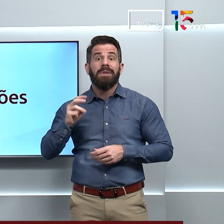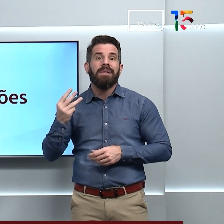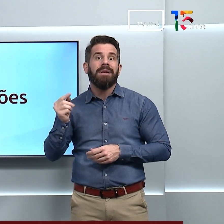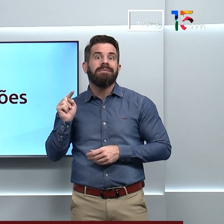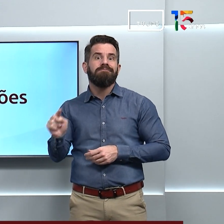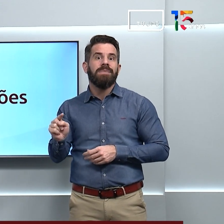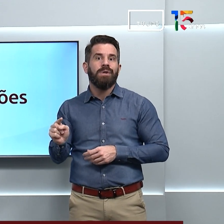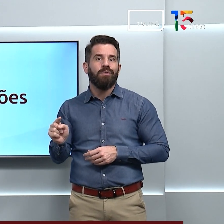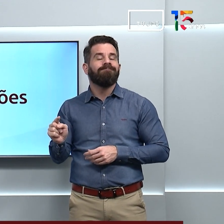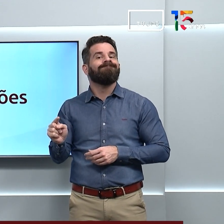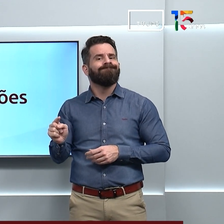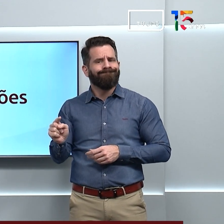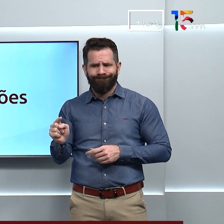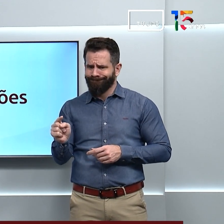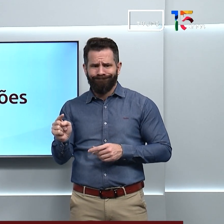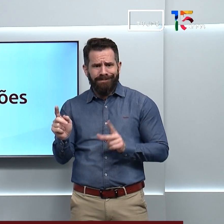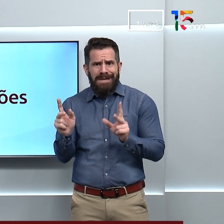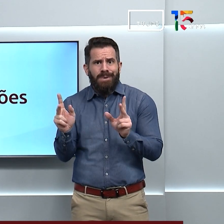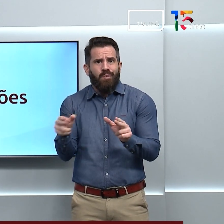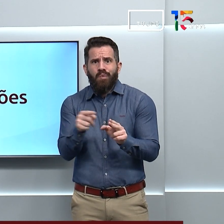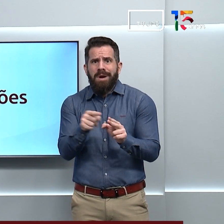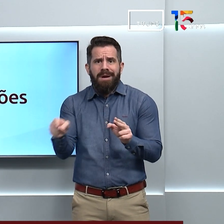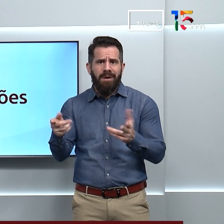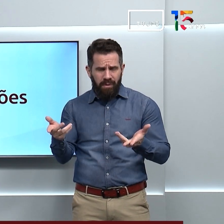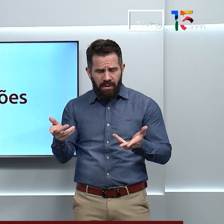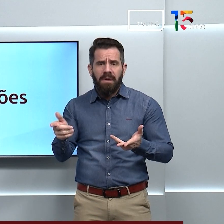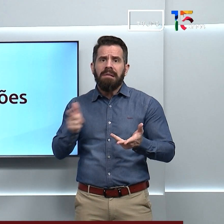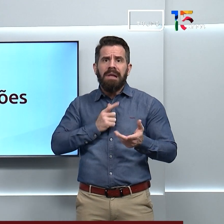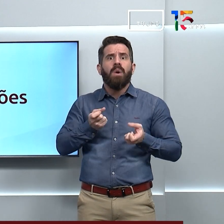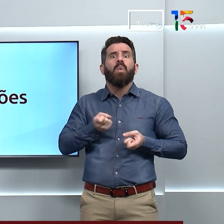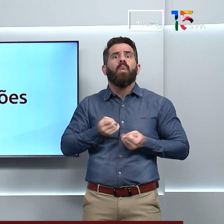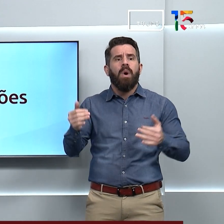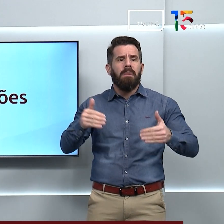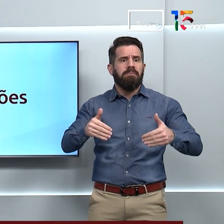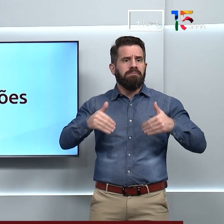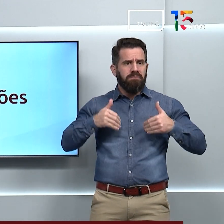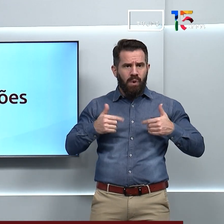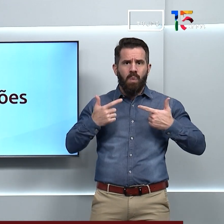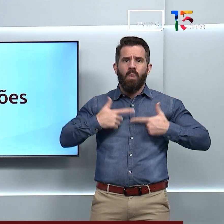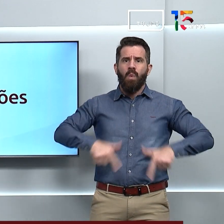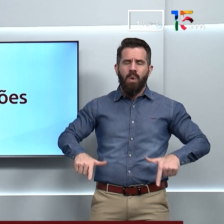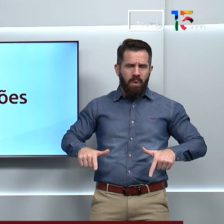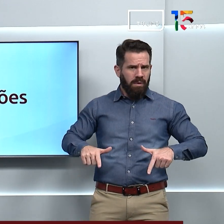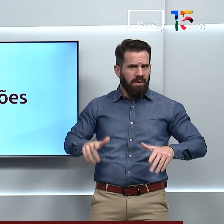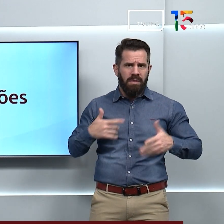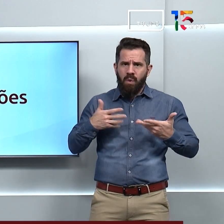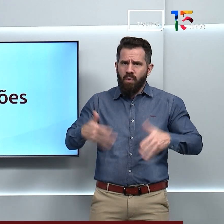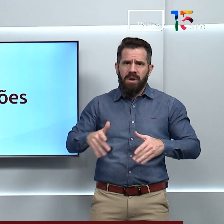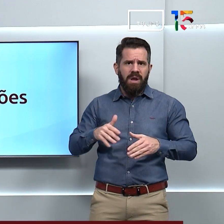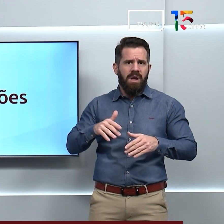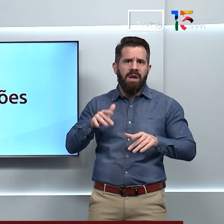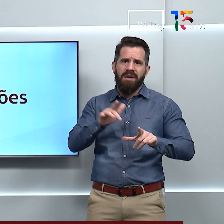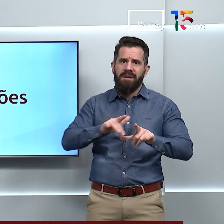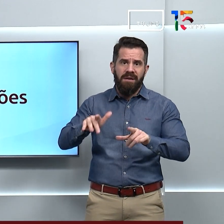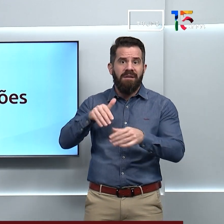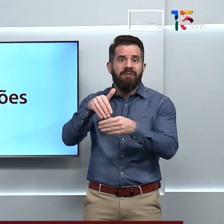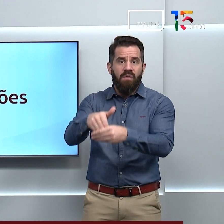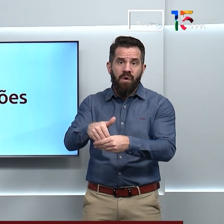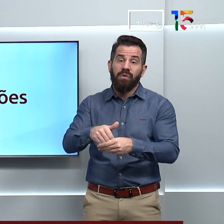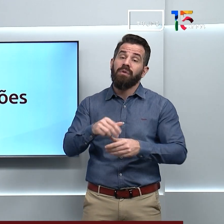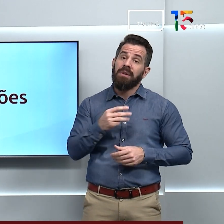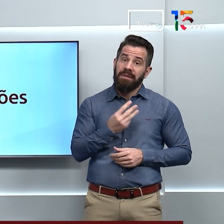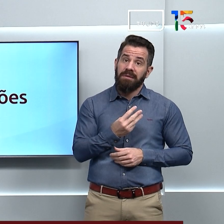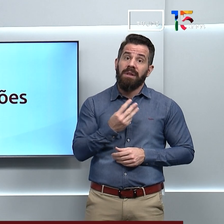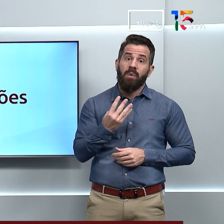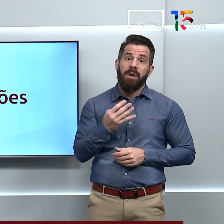353 mil. A quantidade de abstenção, a taxa de abstenção no segundo turno foi de 34%. Em